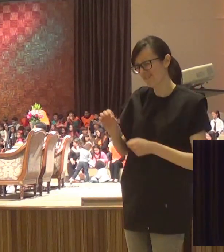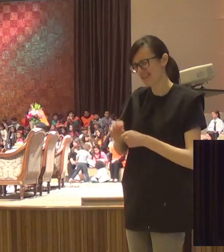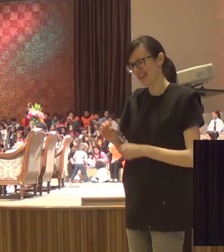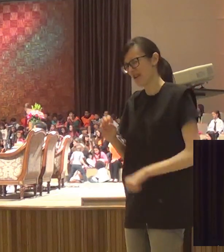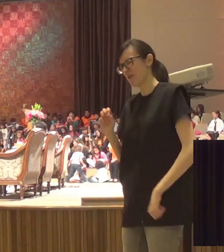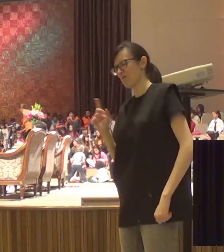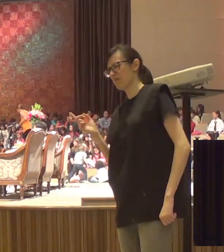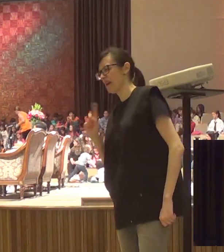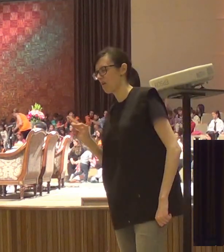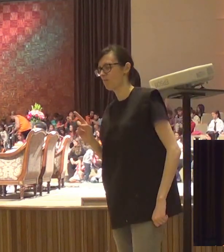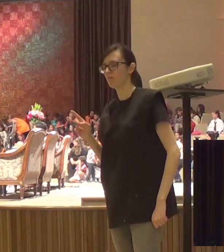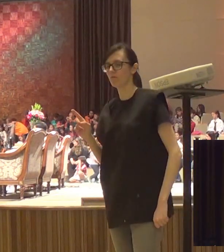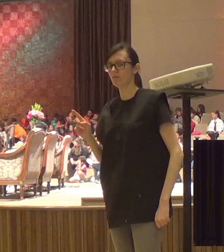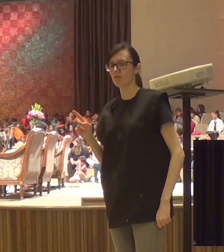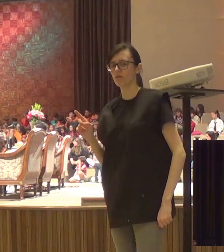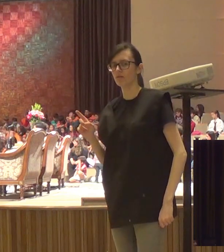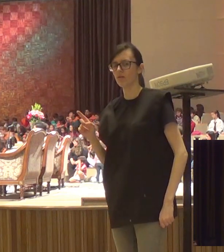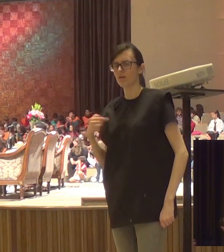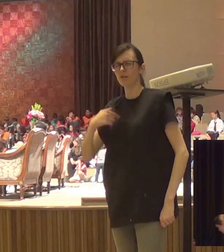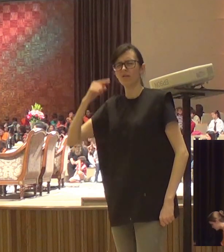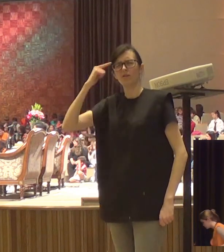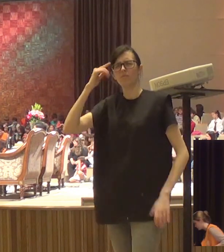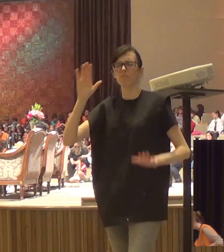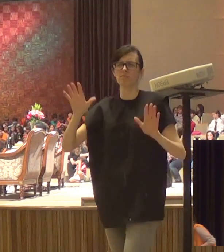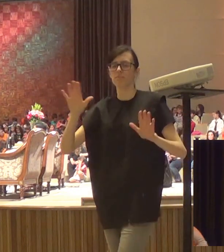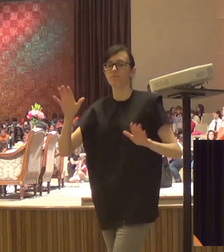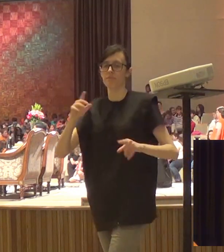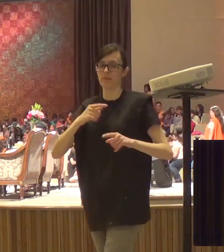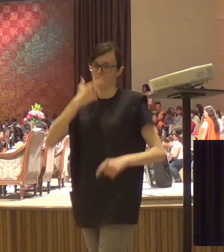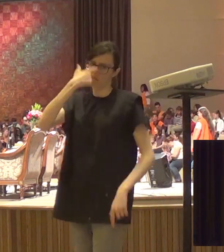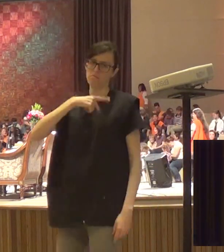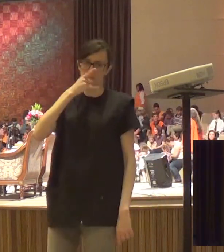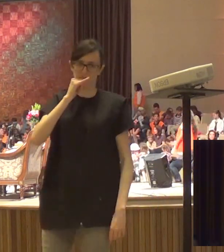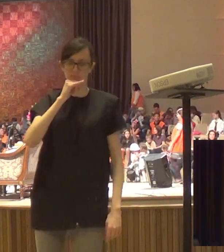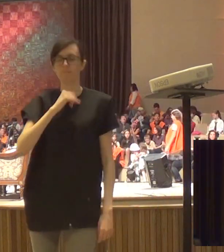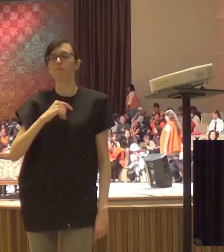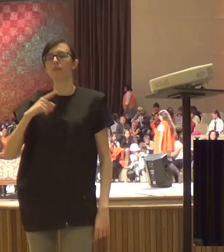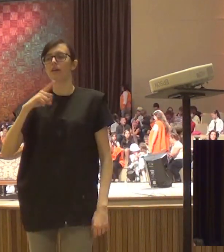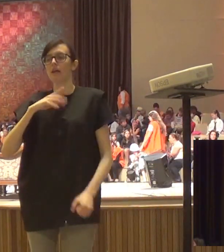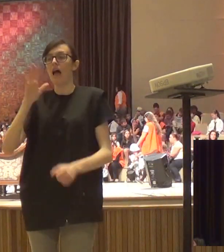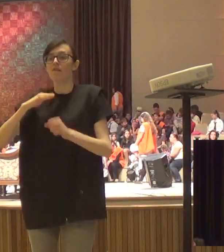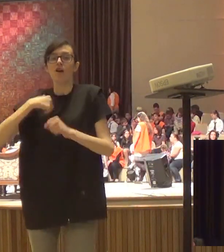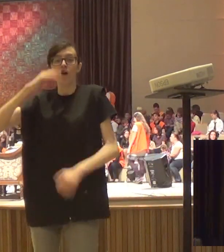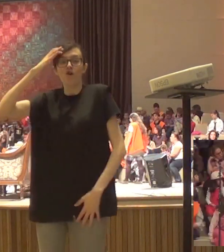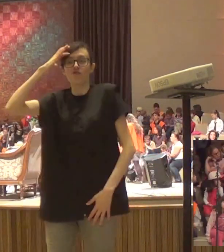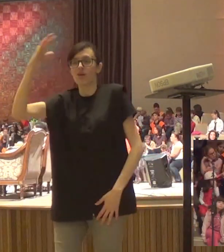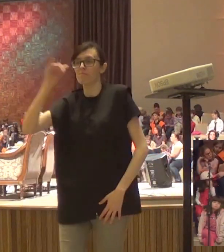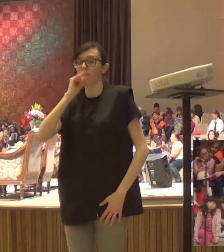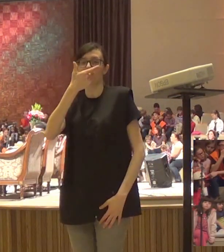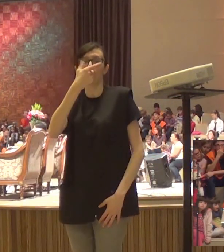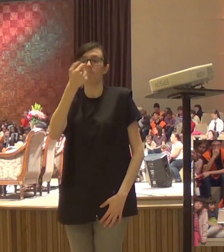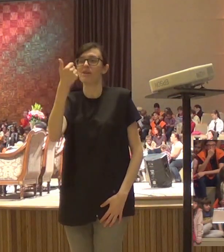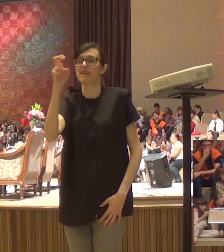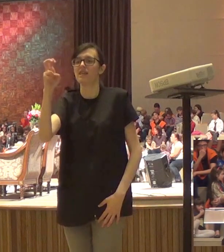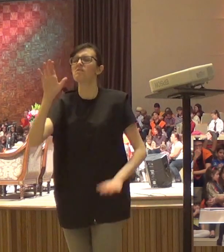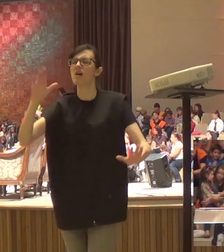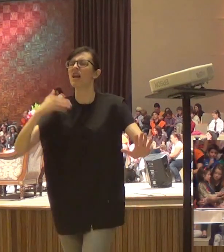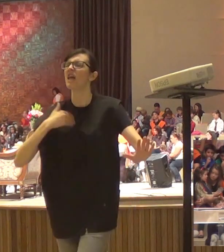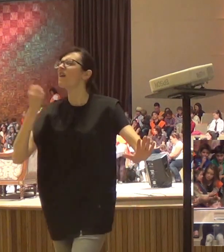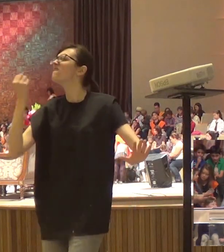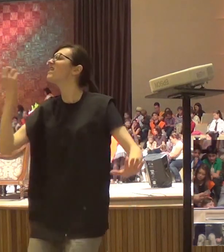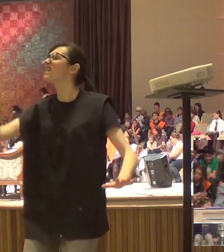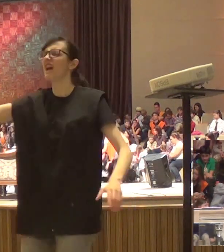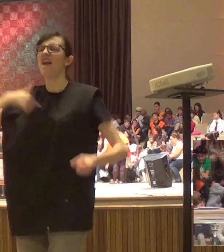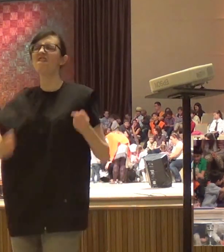subestimamos o que podemos fazer em dez. Aplicando isso para a nossa paternidade, às vezes nós vamos para o ano cheio de